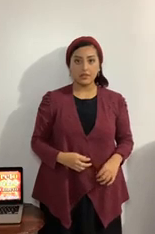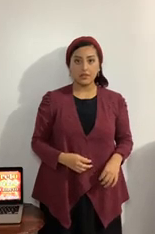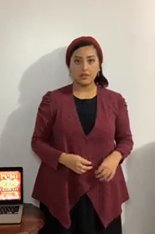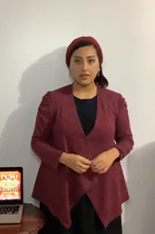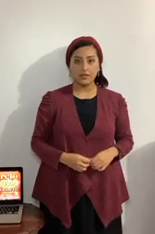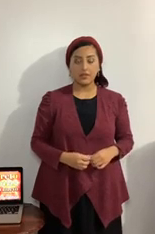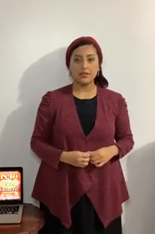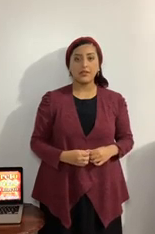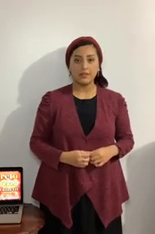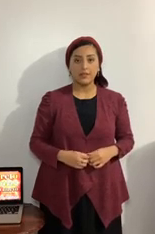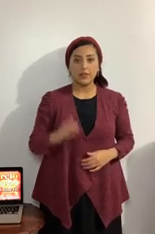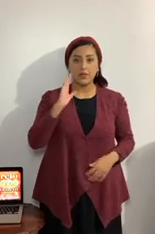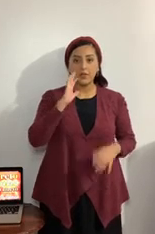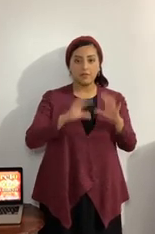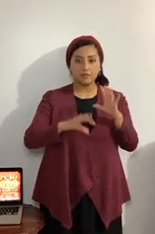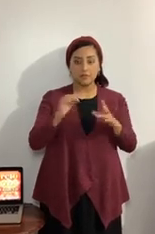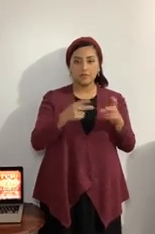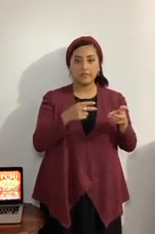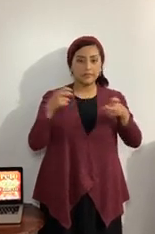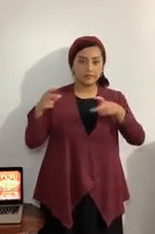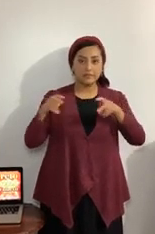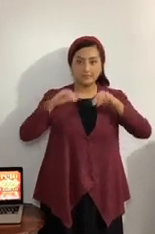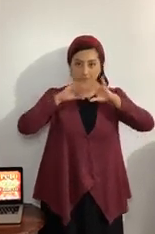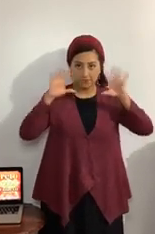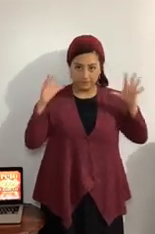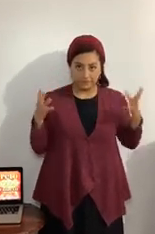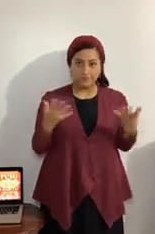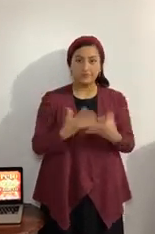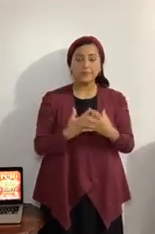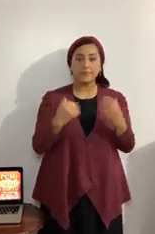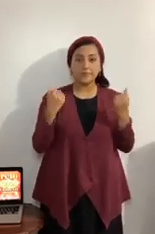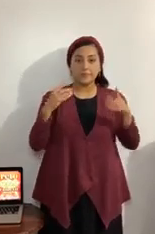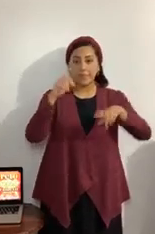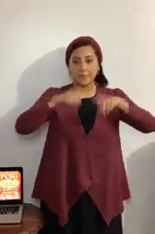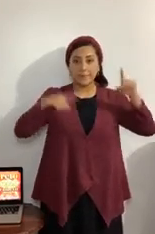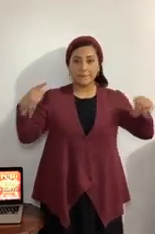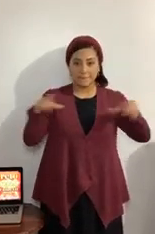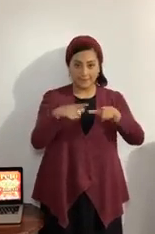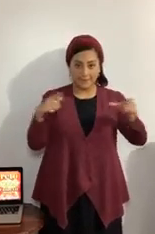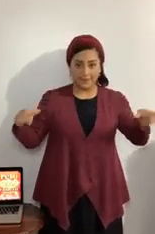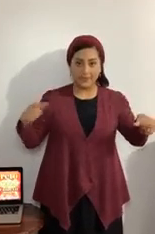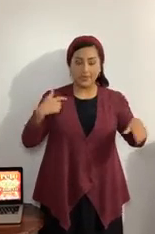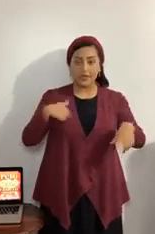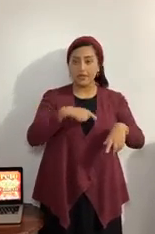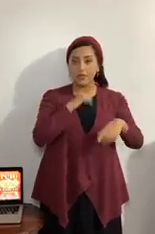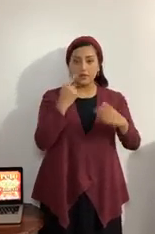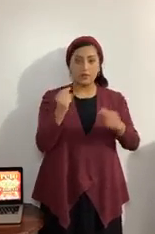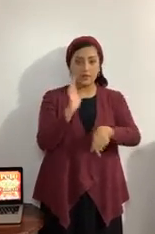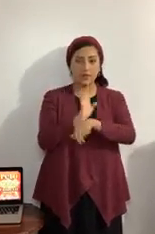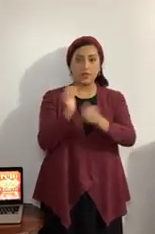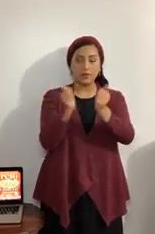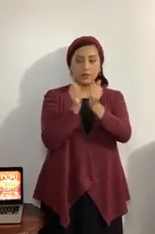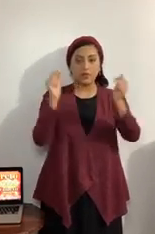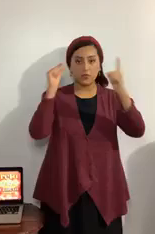Usted encontrará apuntes que puede usted bajar, copiar y regalar en varios idiomas. Nosotros aquí no hacemos negocio con la palabra de